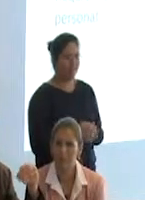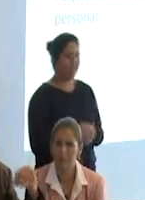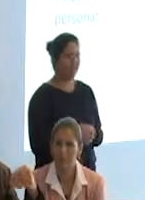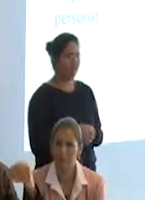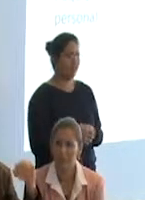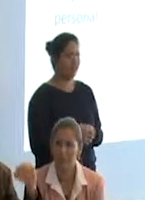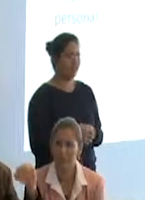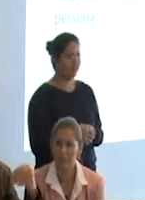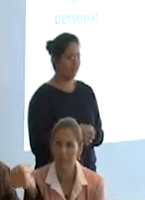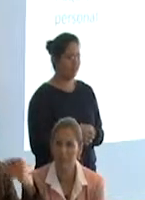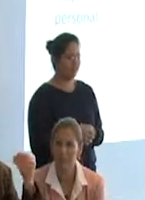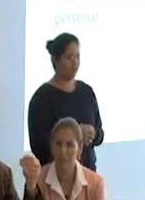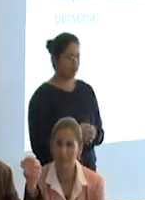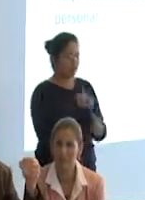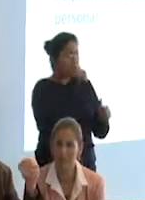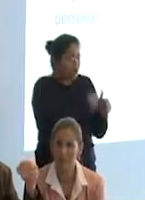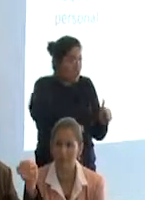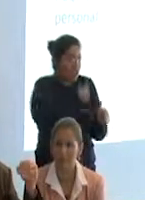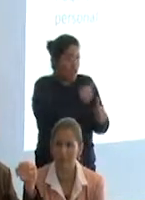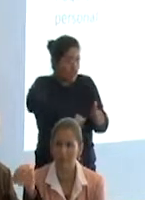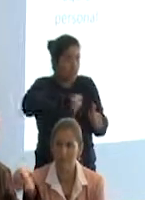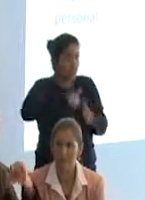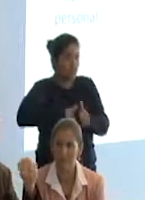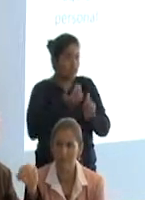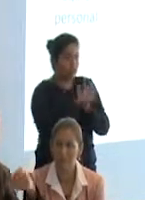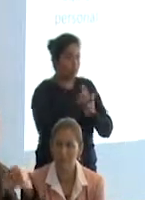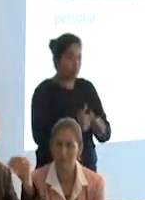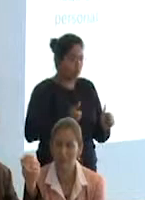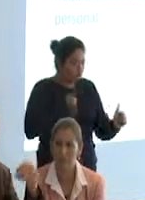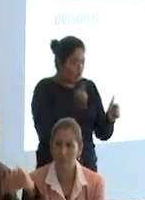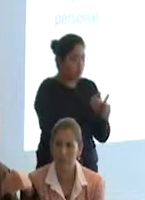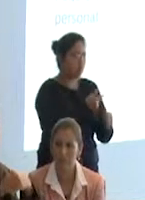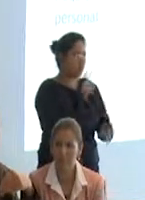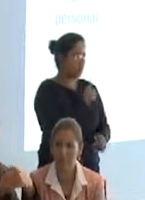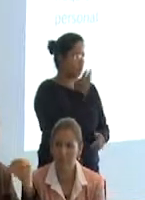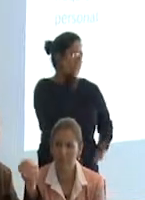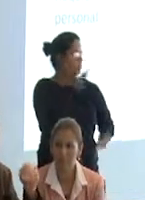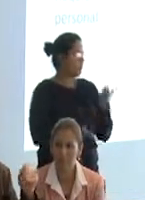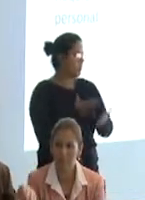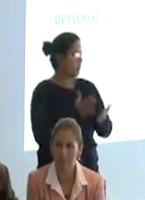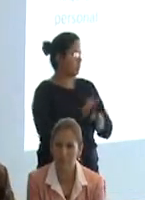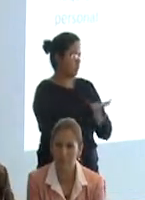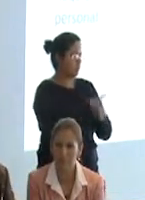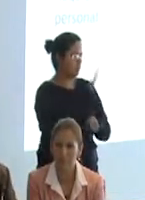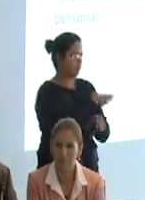que hay que atribuirle un auxiliar para cada alumno, sino que según la situación de discapacidad